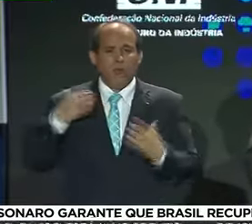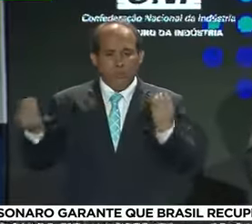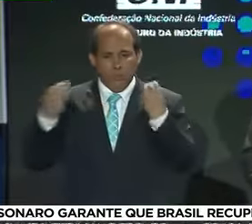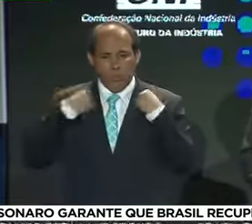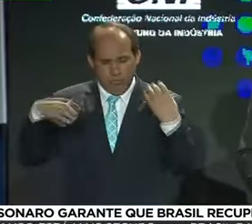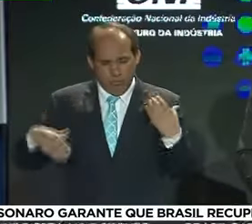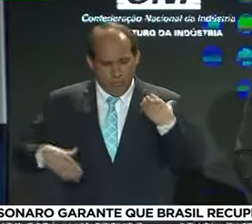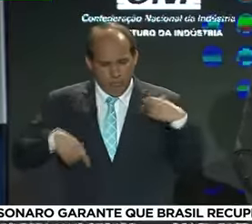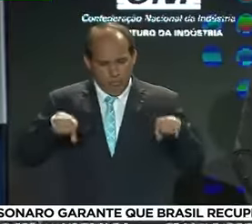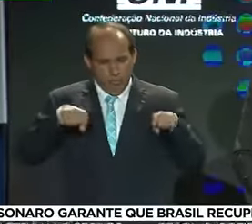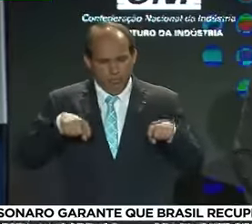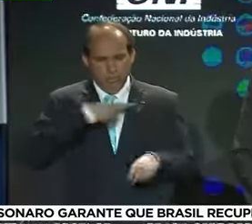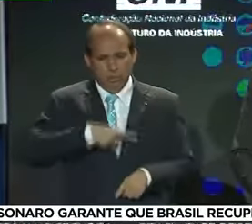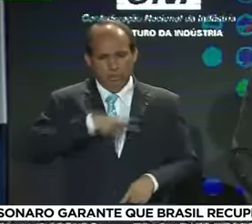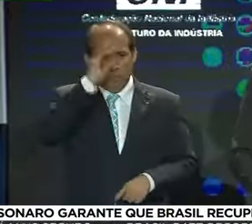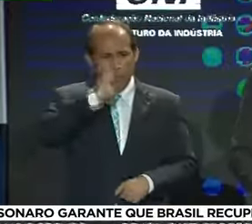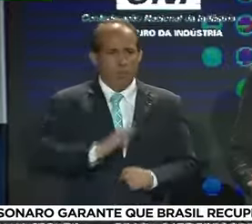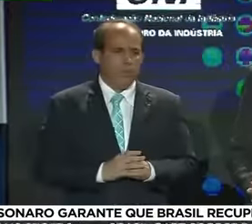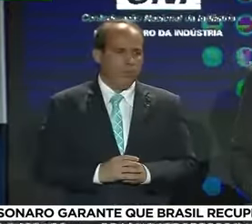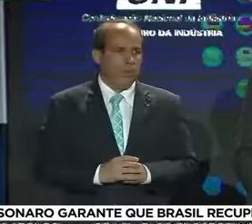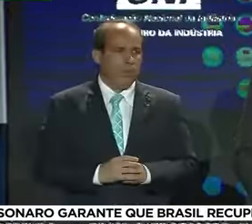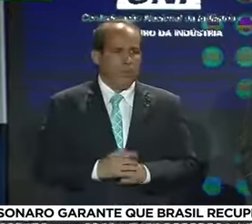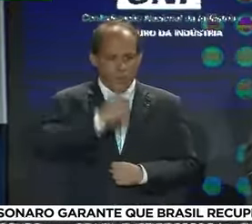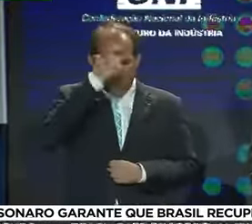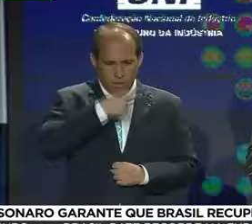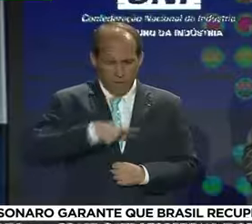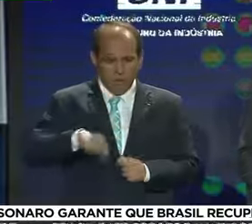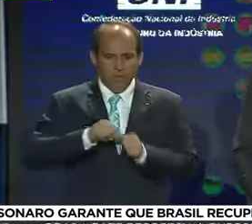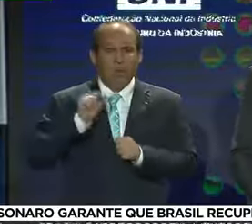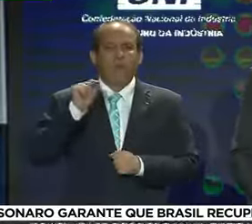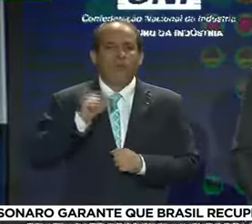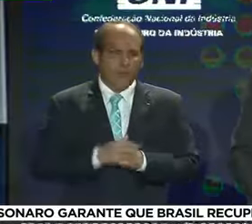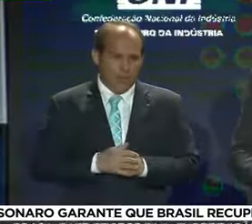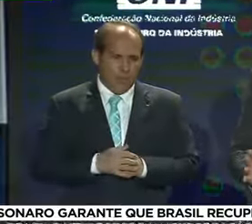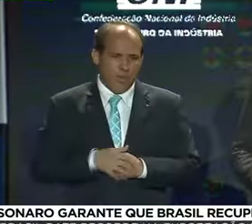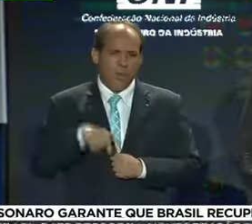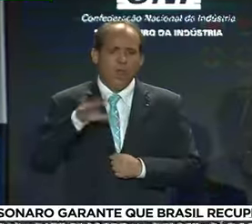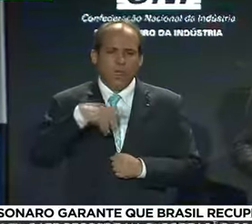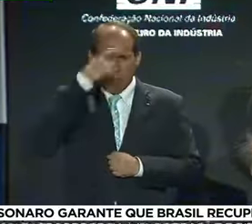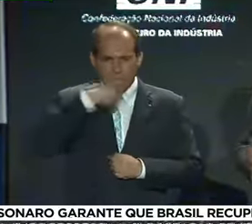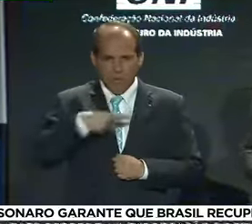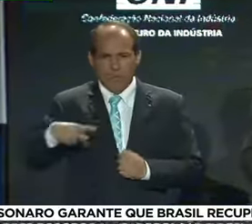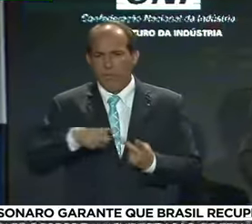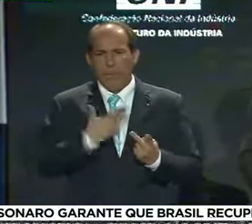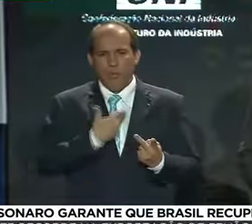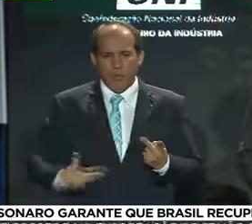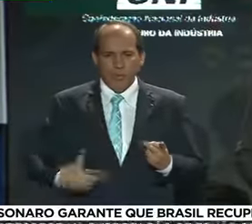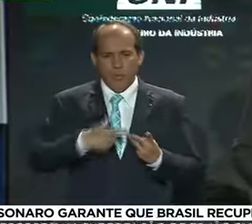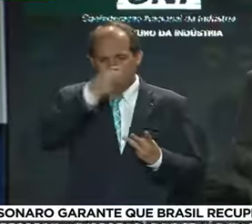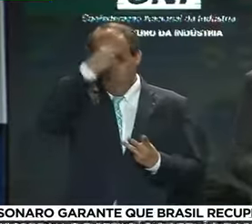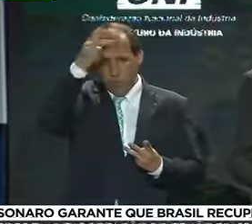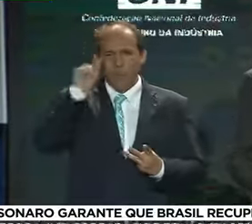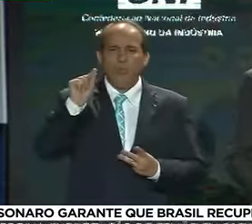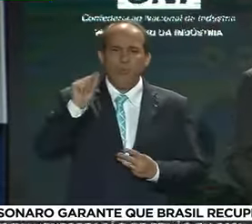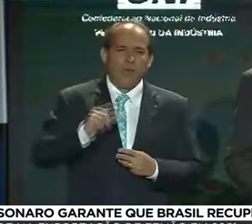para nós. O que é um presidente da República? Ou um governador, ou um prefeito? É